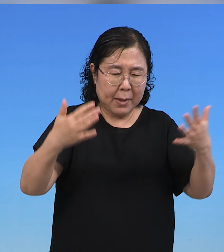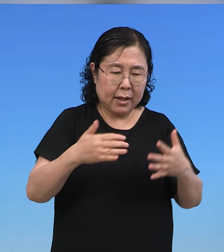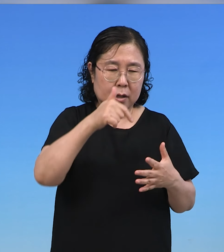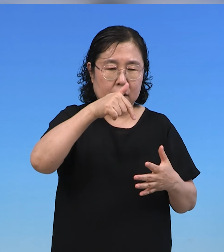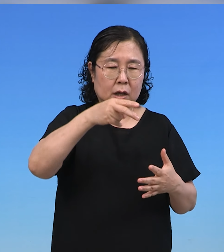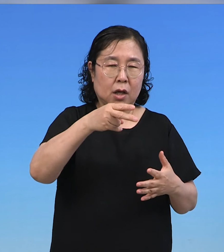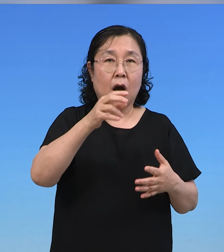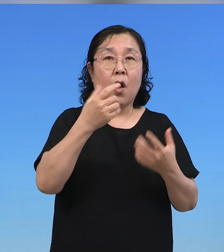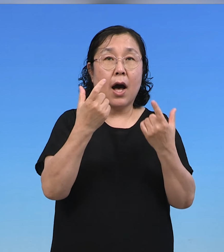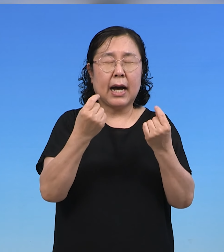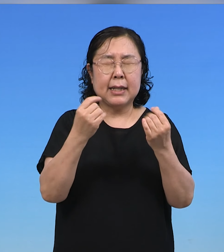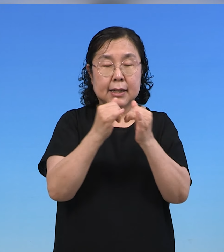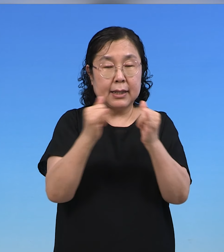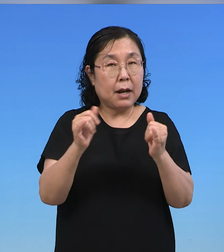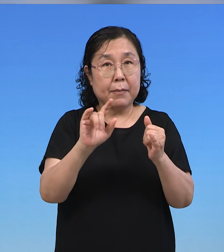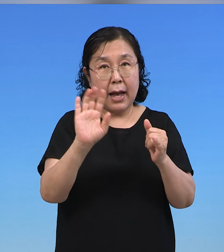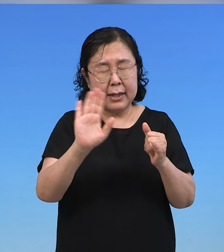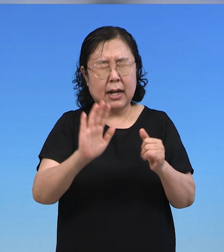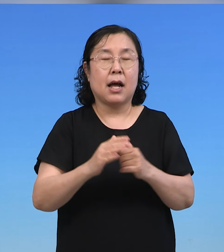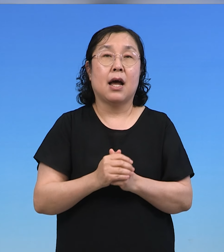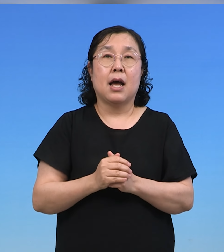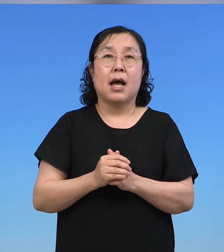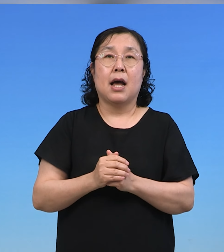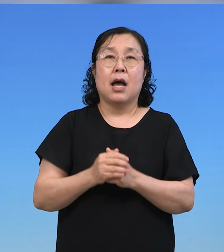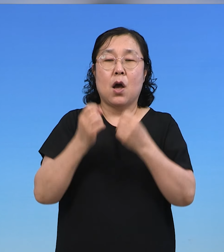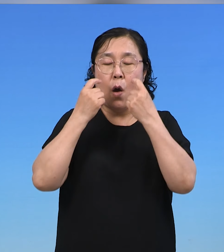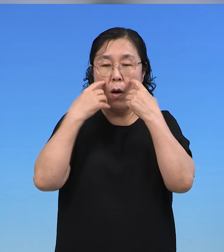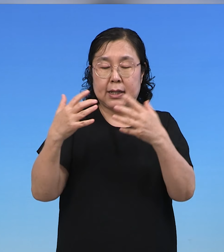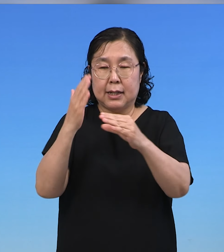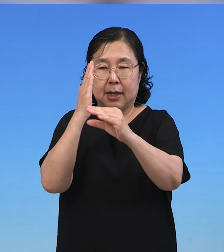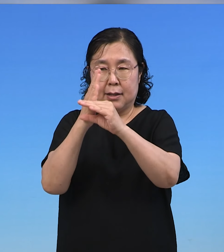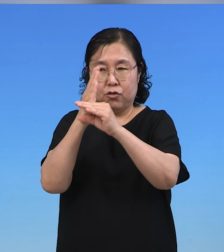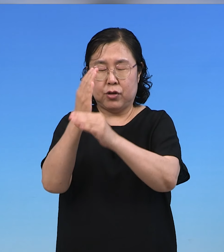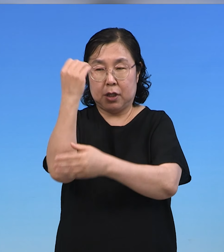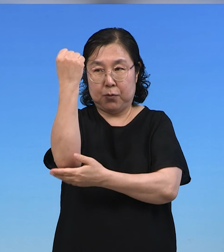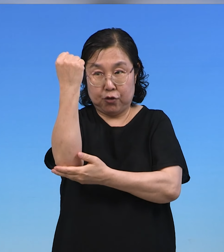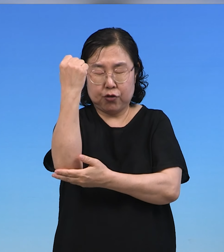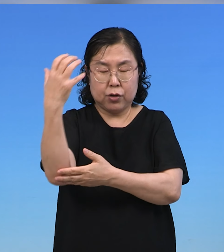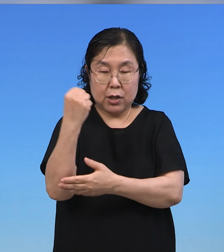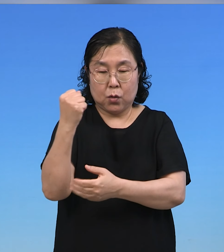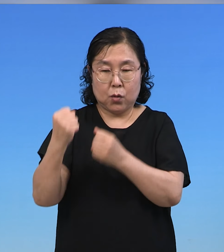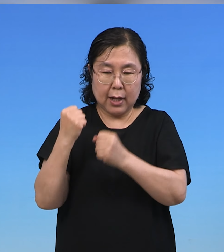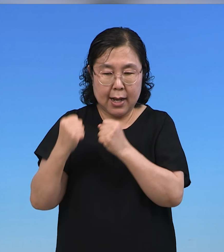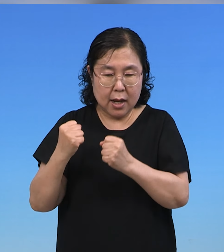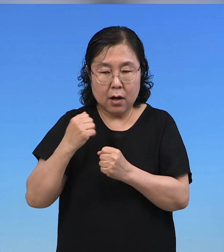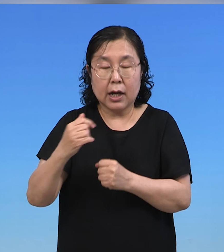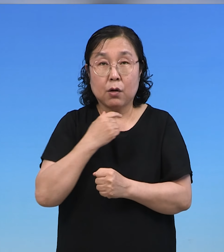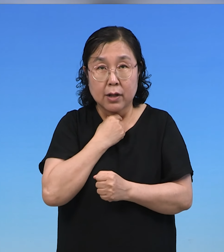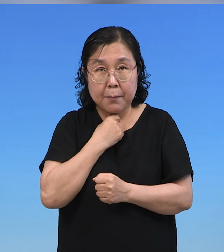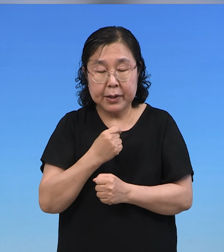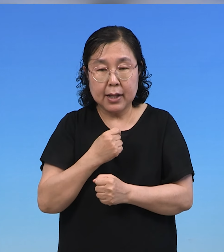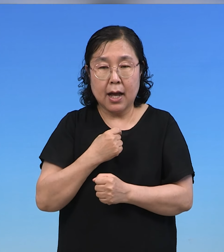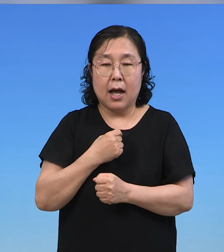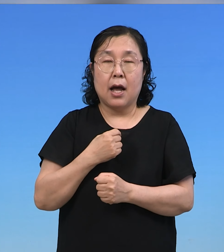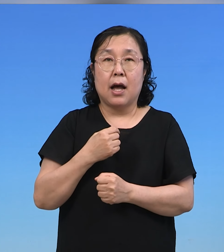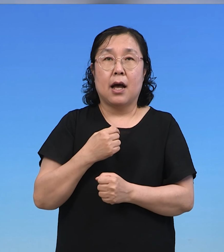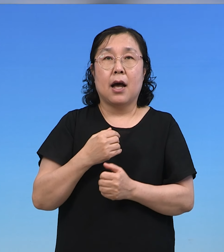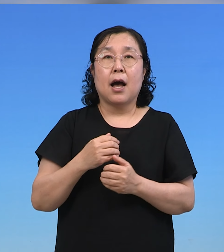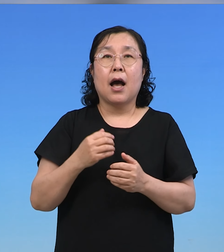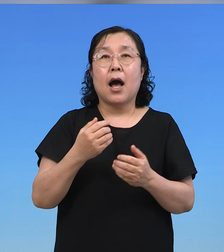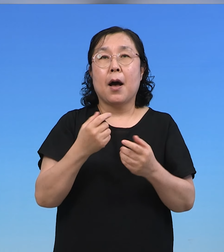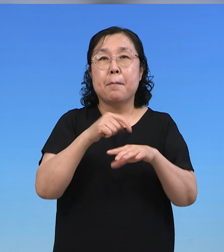아니라 정확한 중심축을 가지고 달려가는 인생 되기를 원합니다. 우리 눈에 눈물 닦아주실 그날을 사모하며